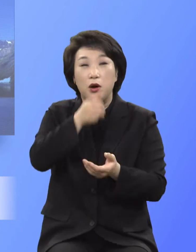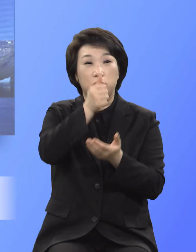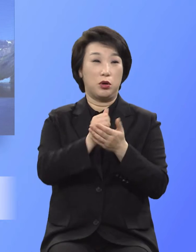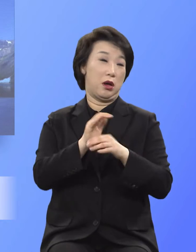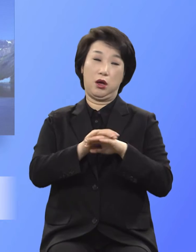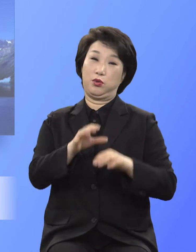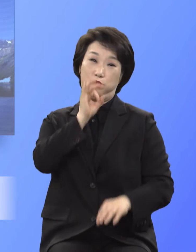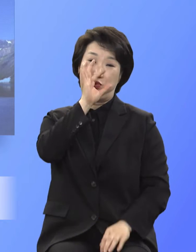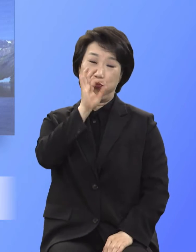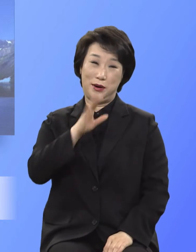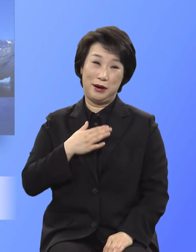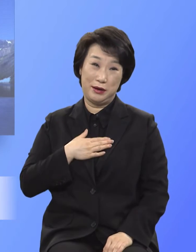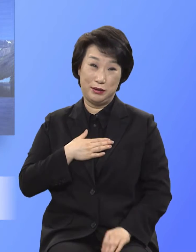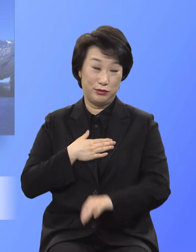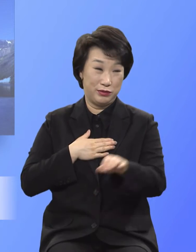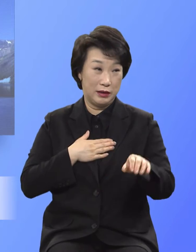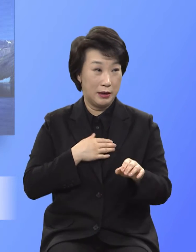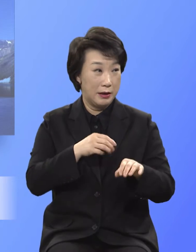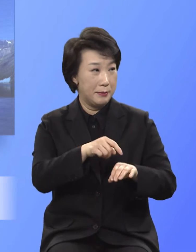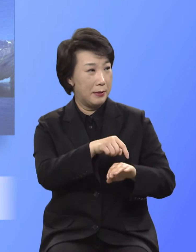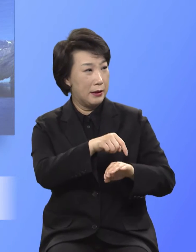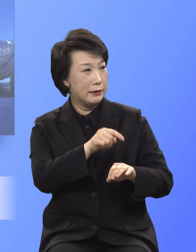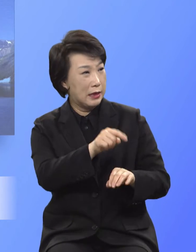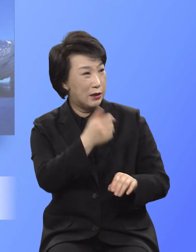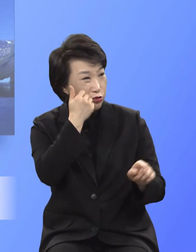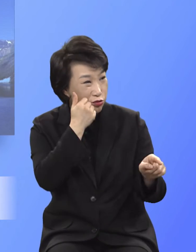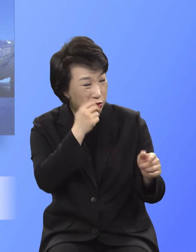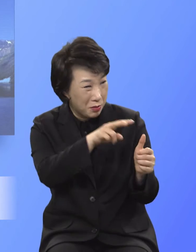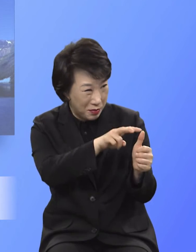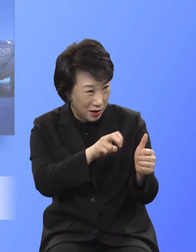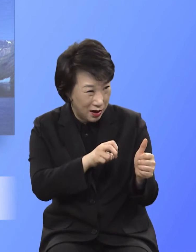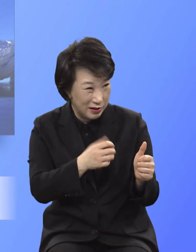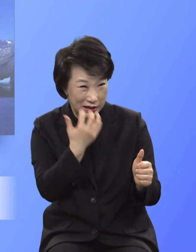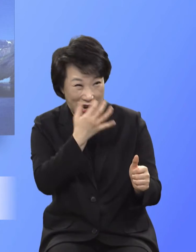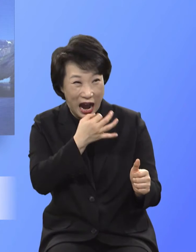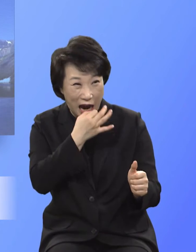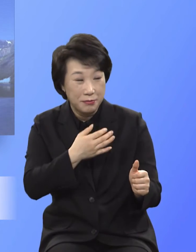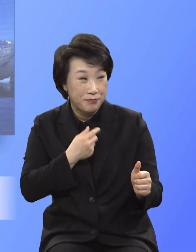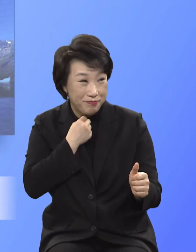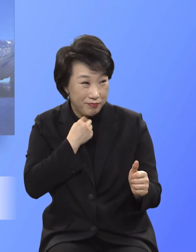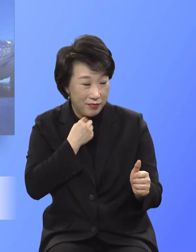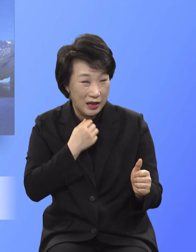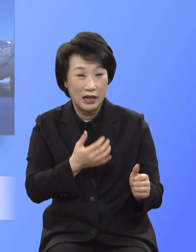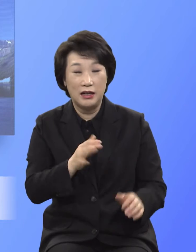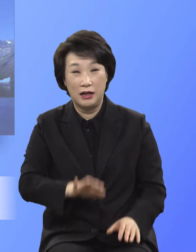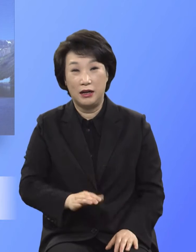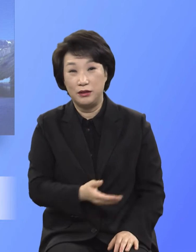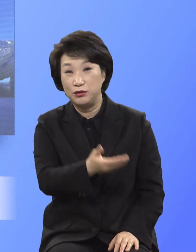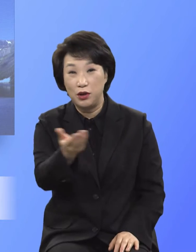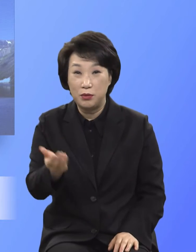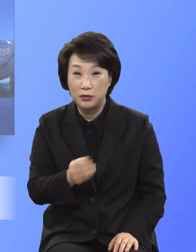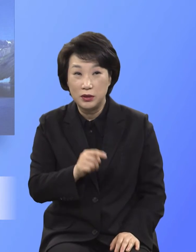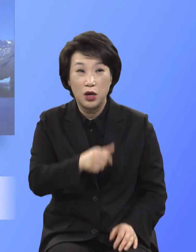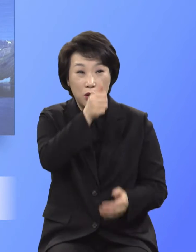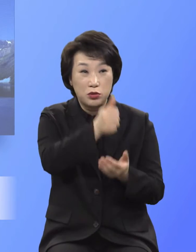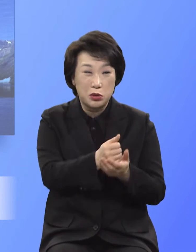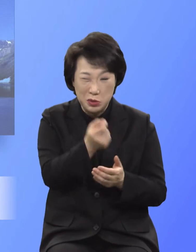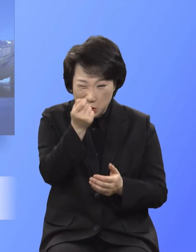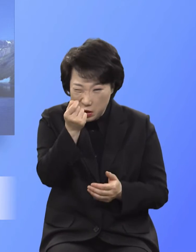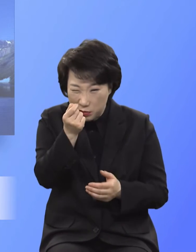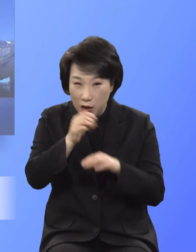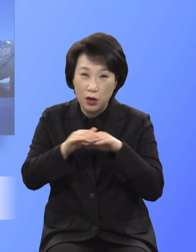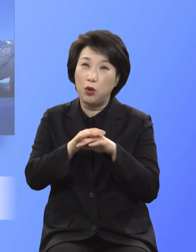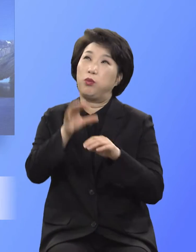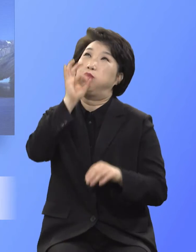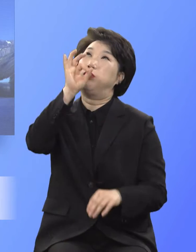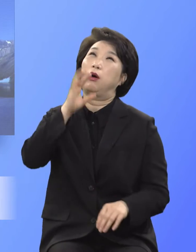죄, 마음속으로 남을 미워하고 음욕을 품고 욕심을 가진 죄 하나 해결할